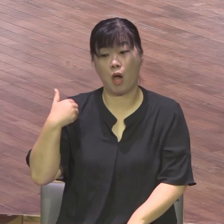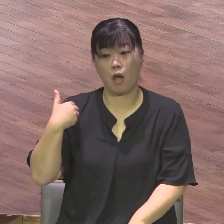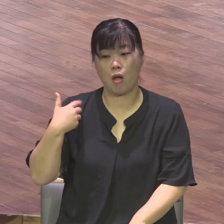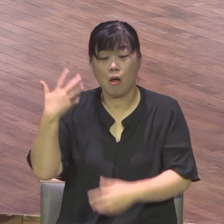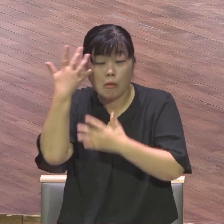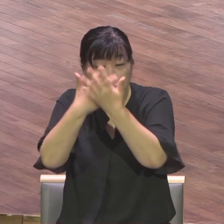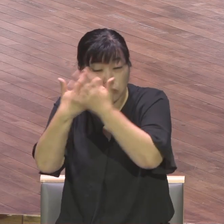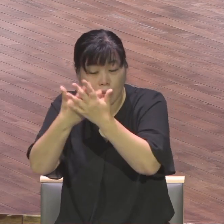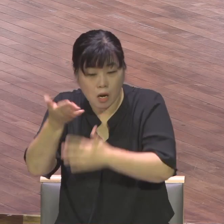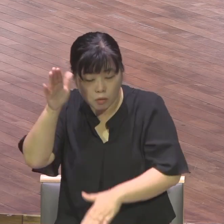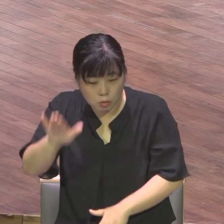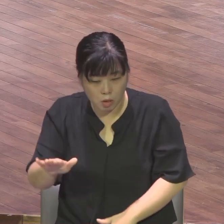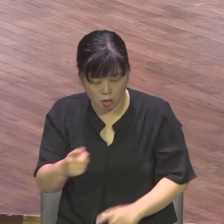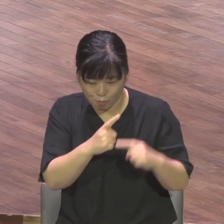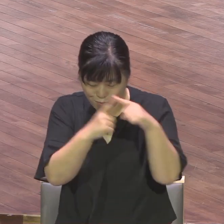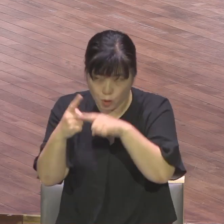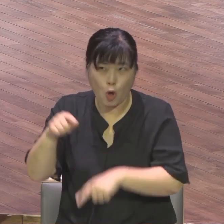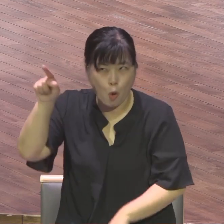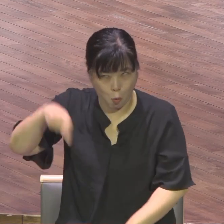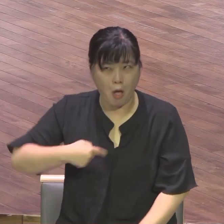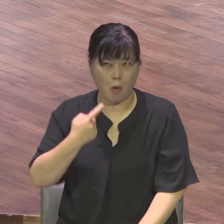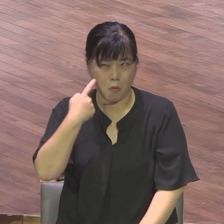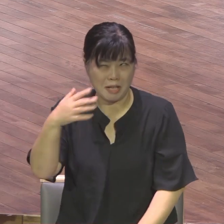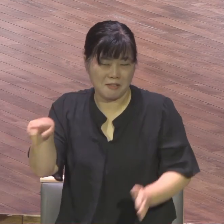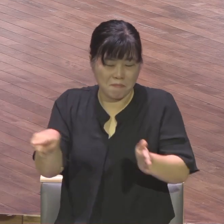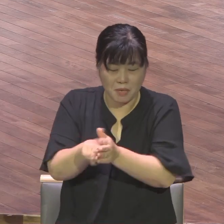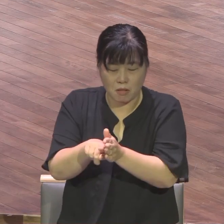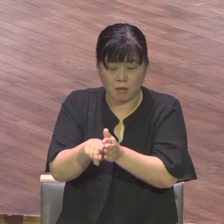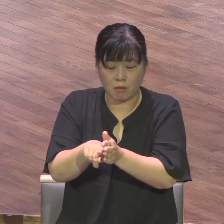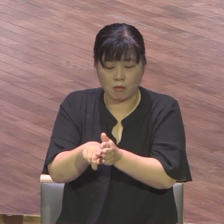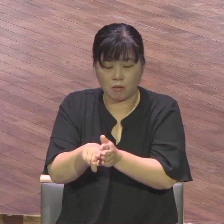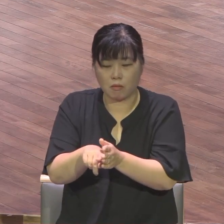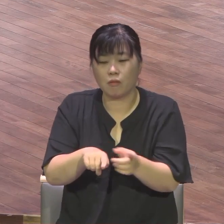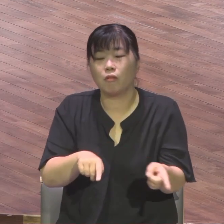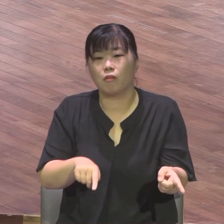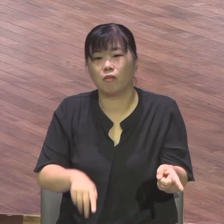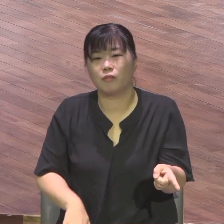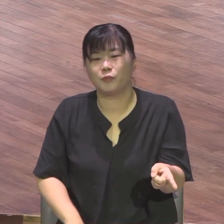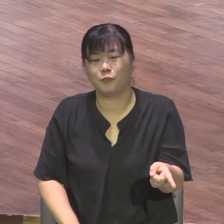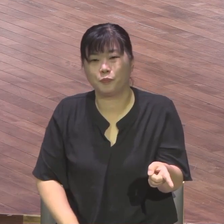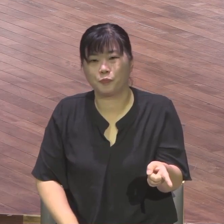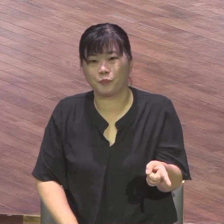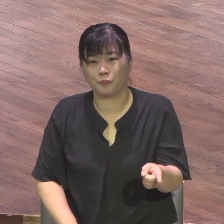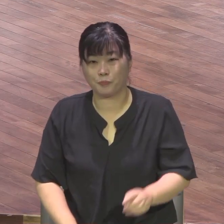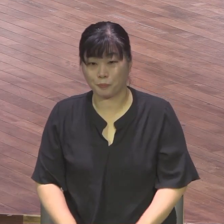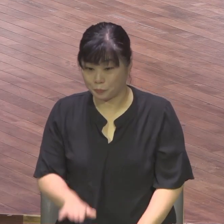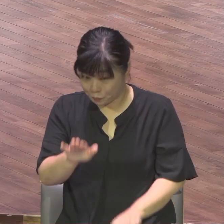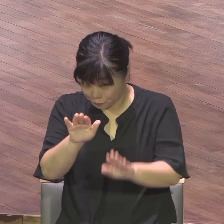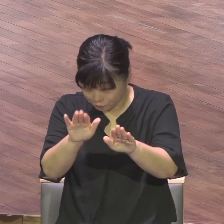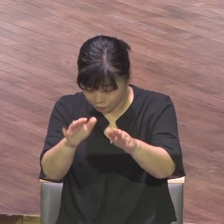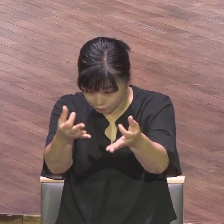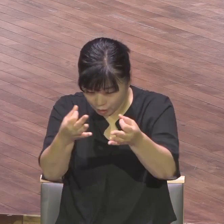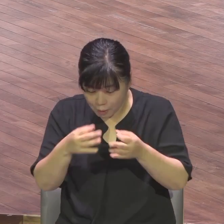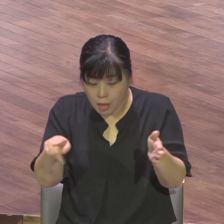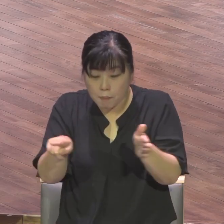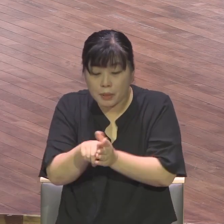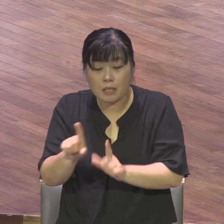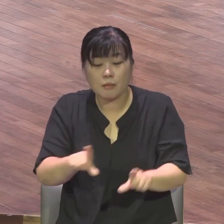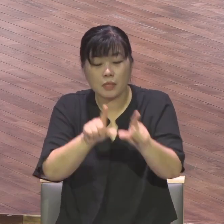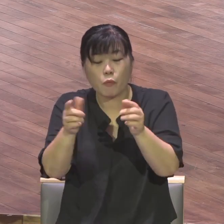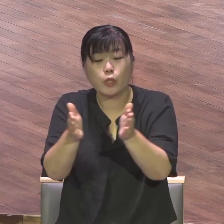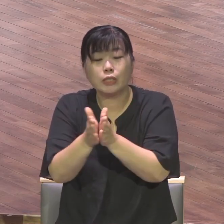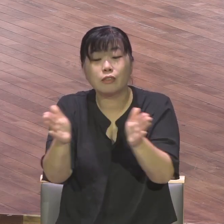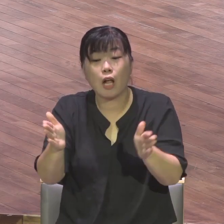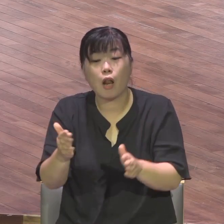하나님과 나와 일대일 관계를 시작을 합니다. 일대일 관계를 시작을 해요. 그런데 하나님은 우리가 그 자리에만 머물러 있는 걸